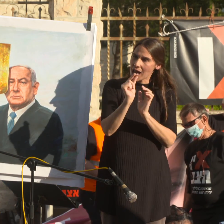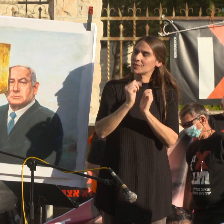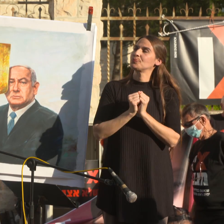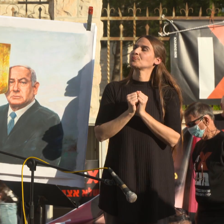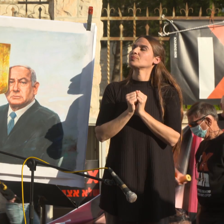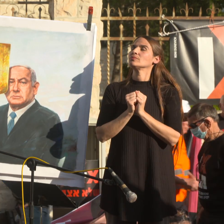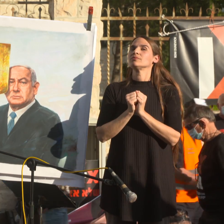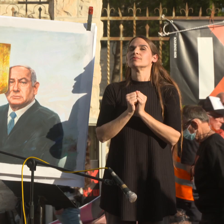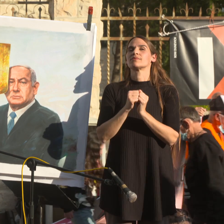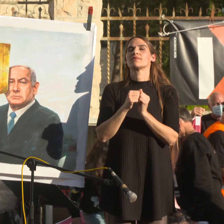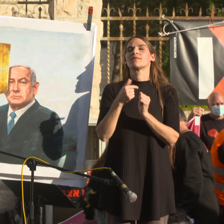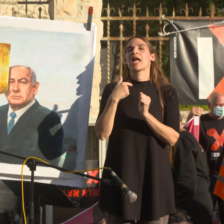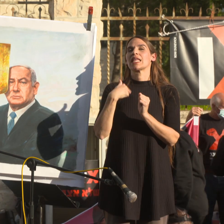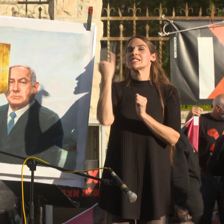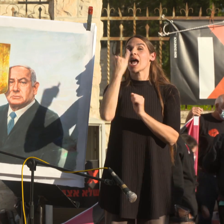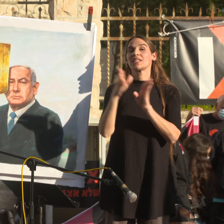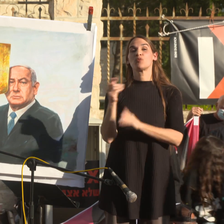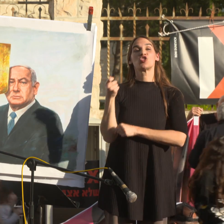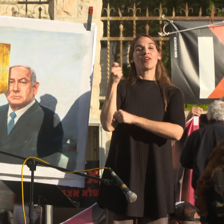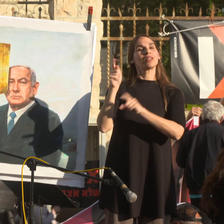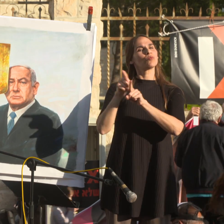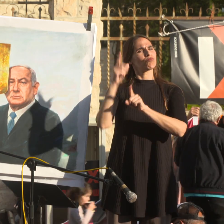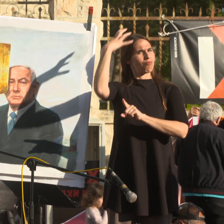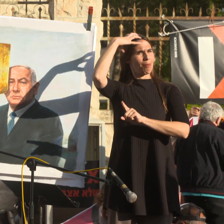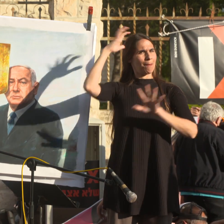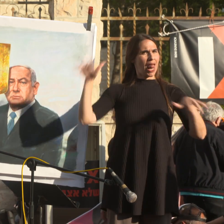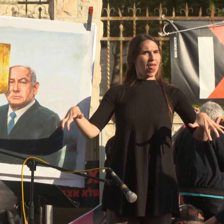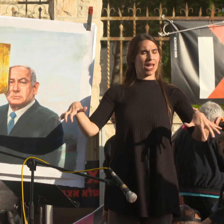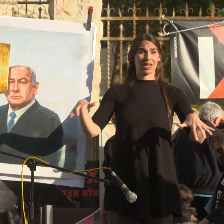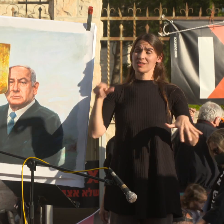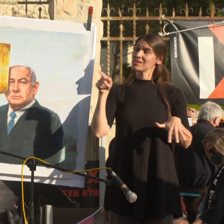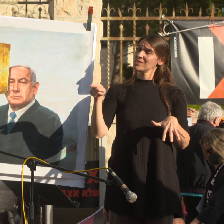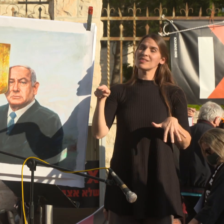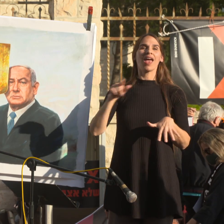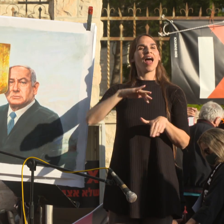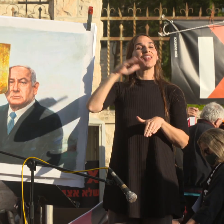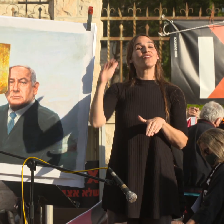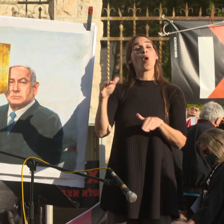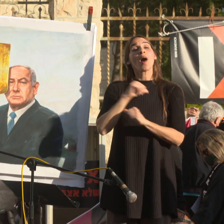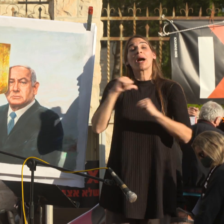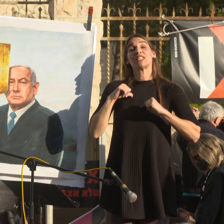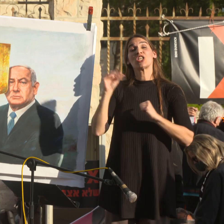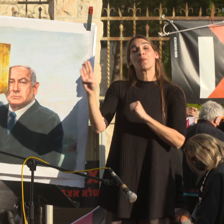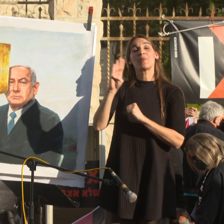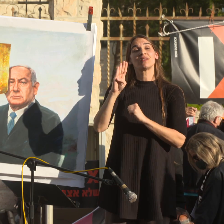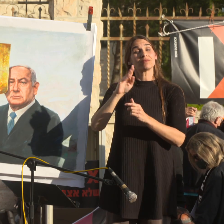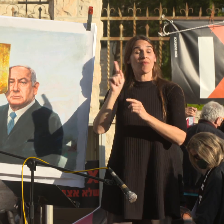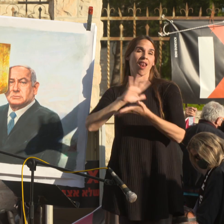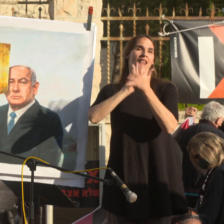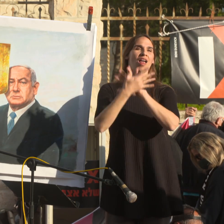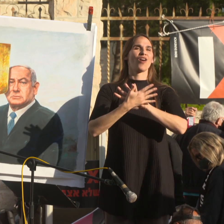אני ציירתי אותו עם שרביט כמעט מלכותי, כי זה הנבוא הפרטי של ביבי, להפוך למלך